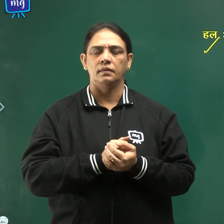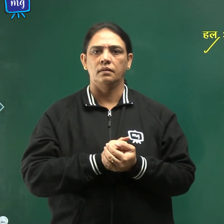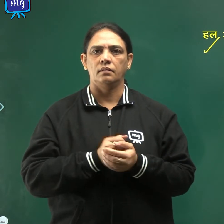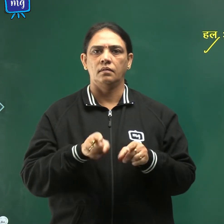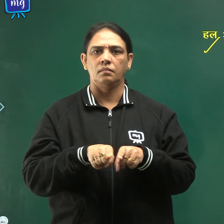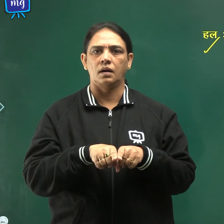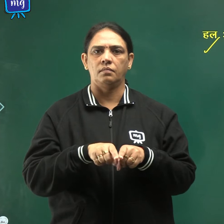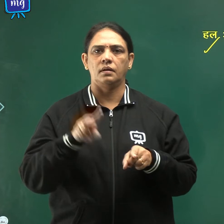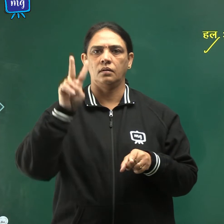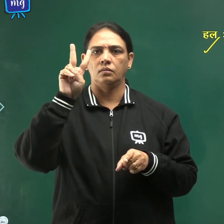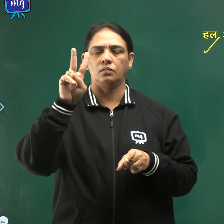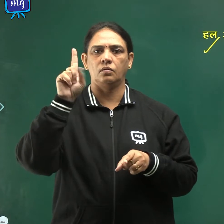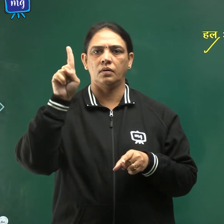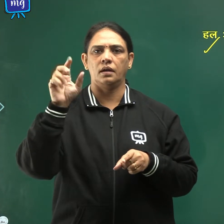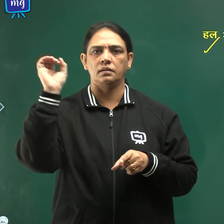बराबर 210।